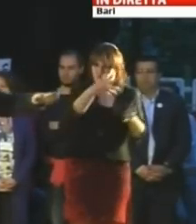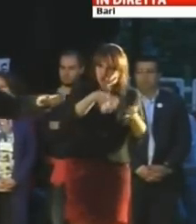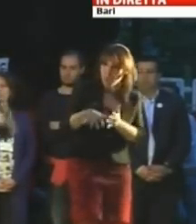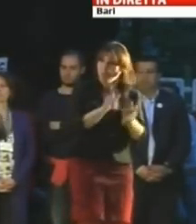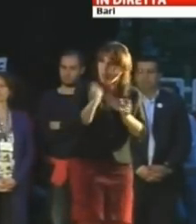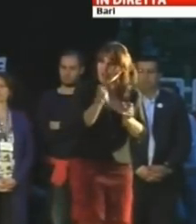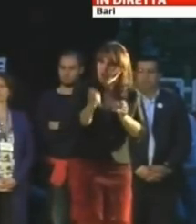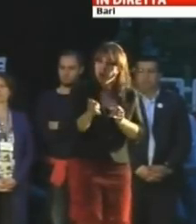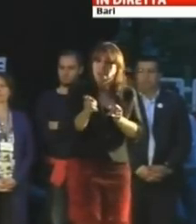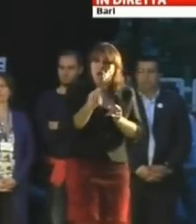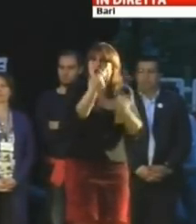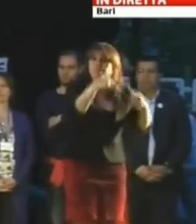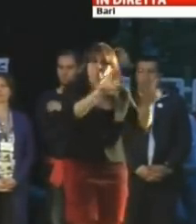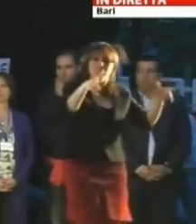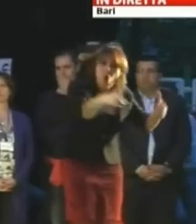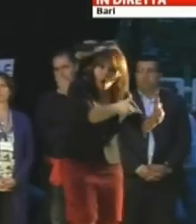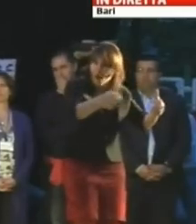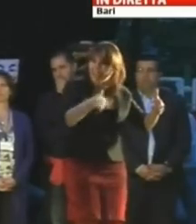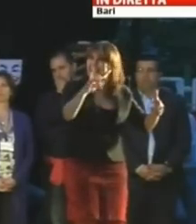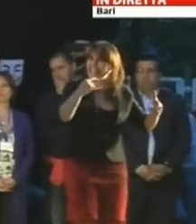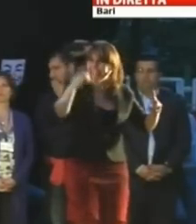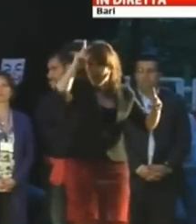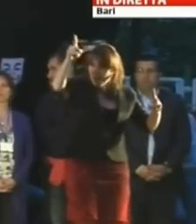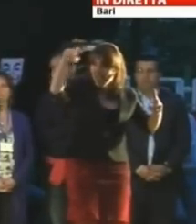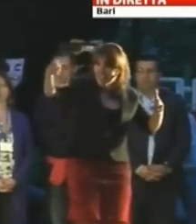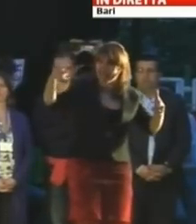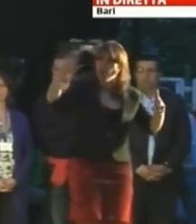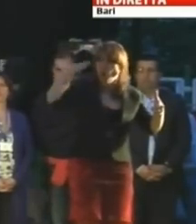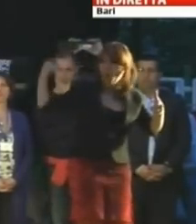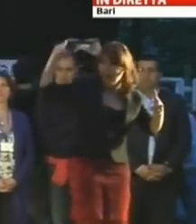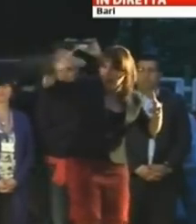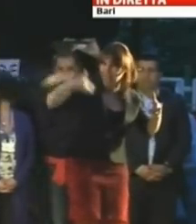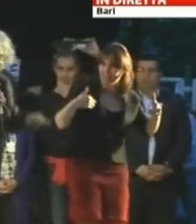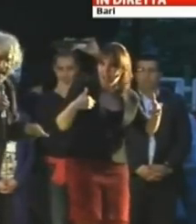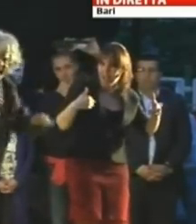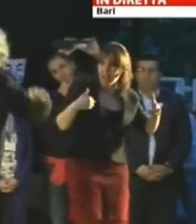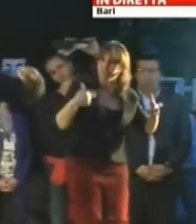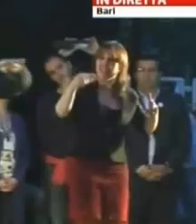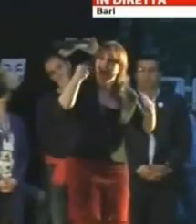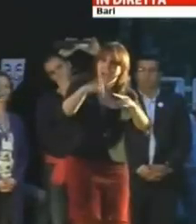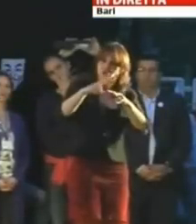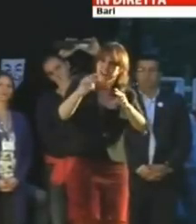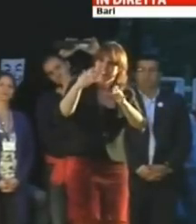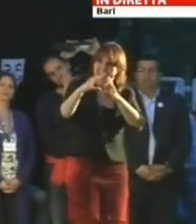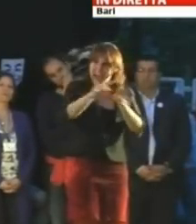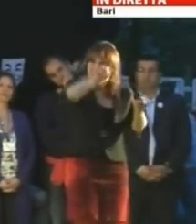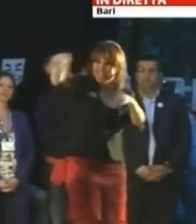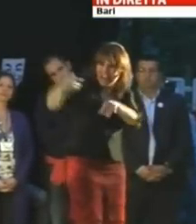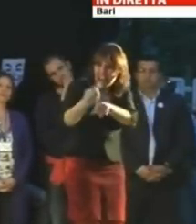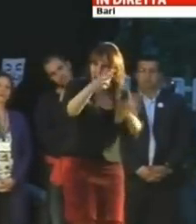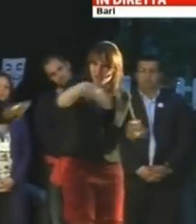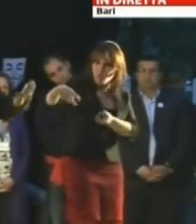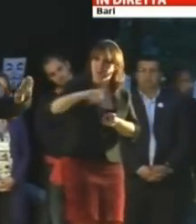tengono bloccati lì. Chi li tiene bloccati lì? La Merkel, l'Olanda, per lavorare con le loro acciaierie e far chiudere le